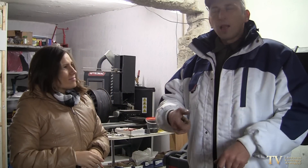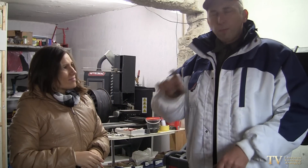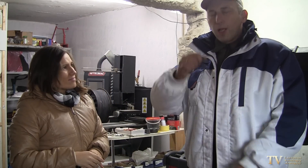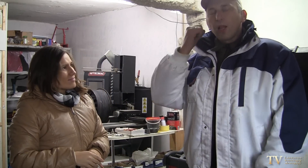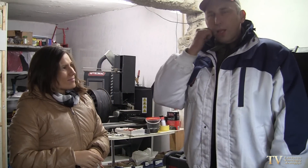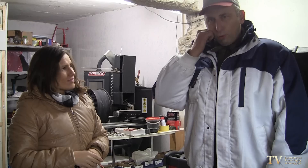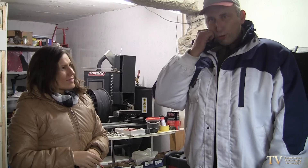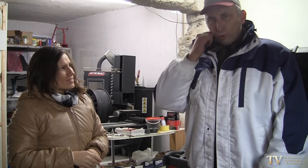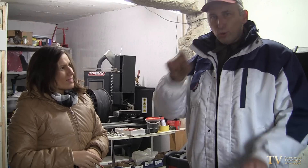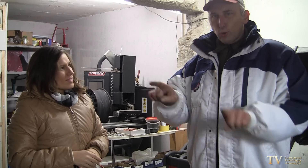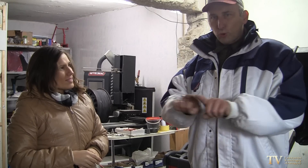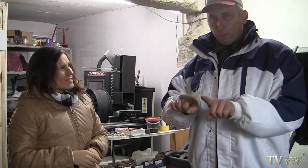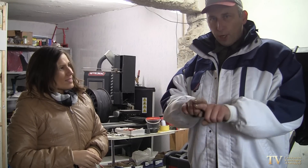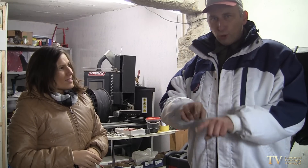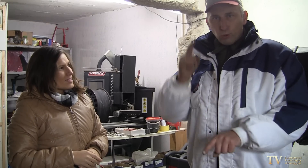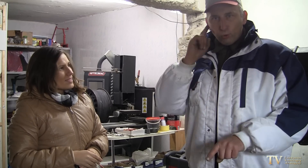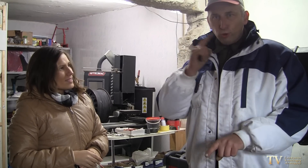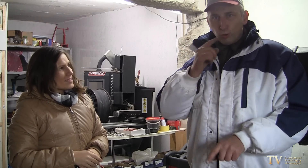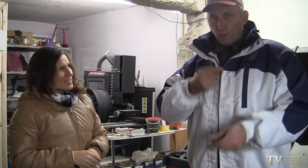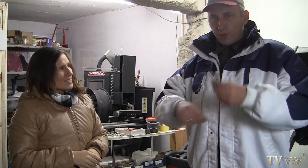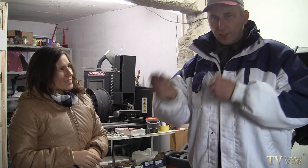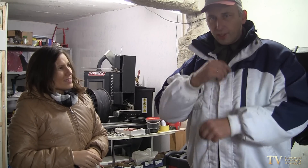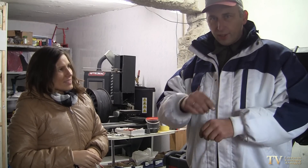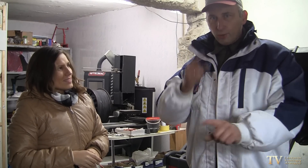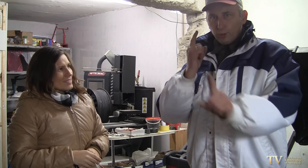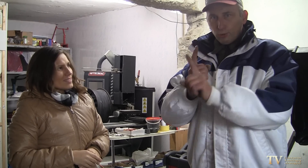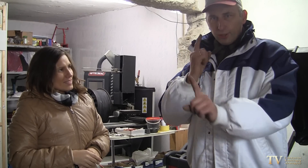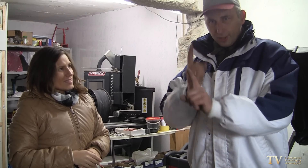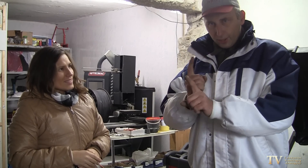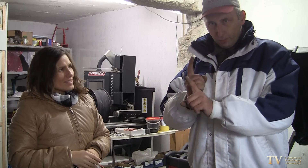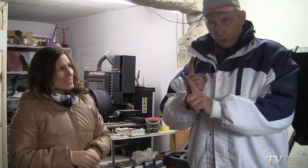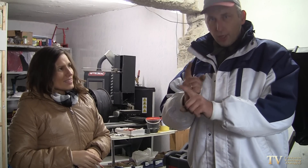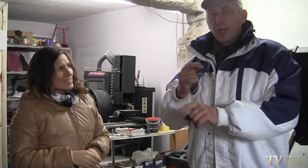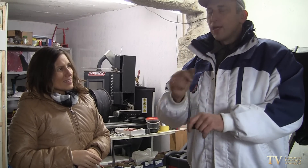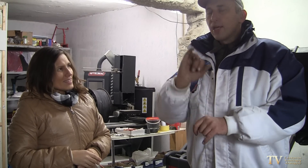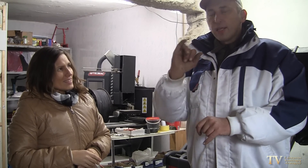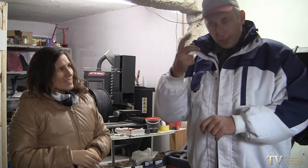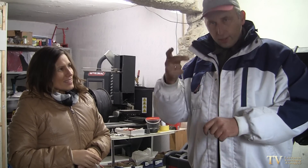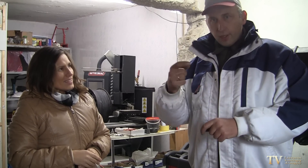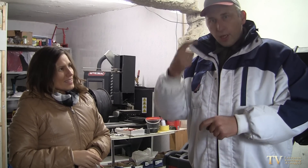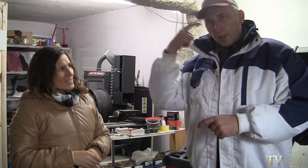Labai lauksiu tokių pasukų su jau verslininkų susitikimo ir